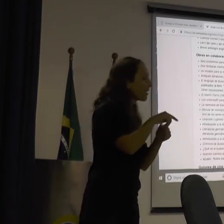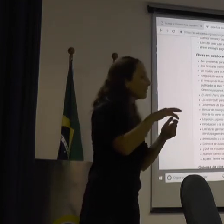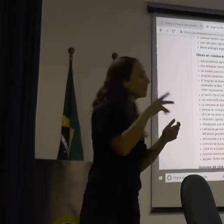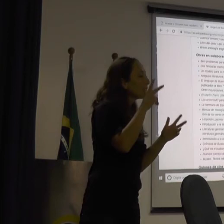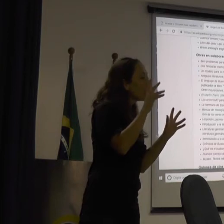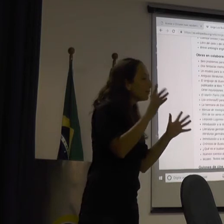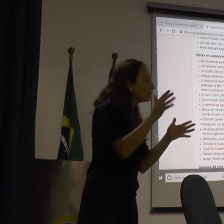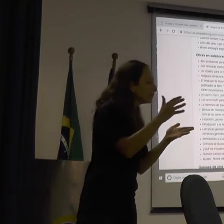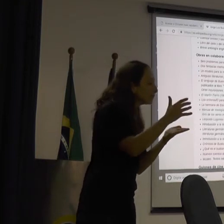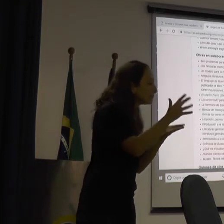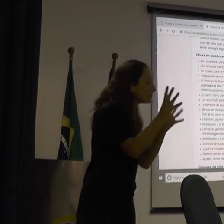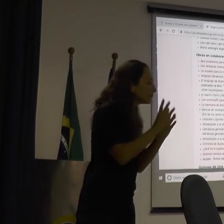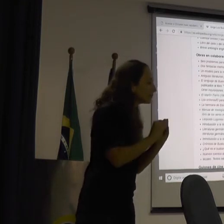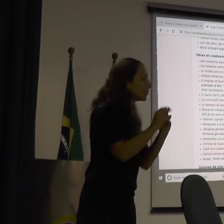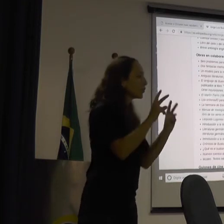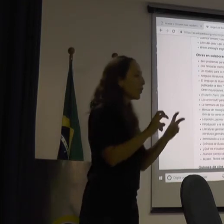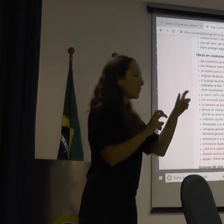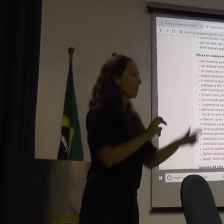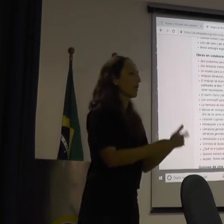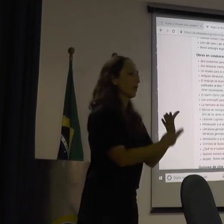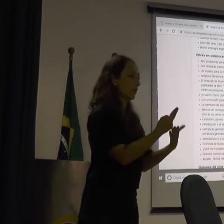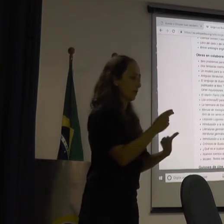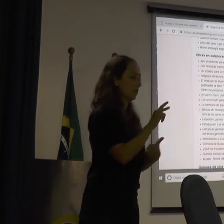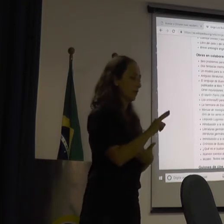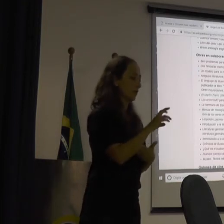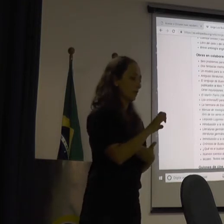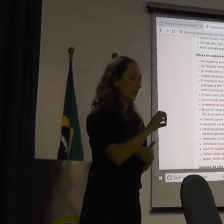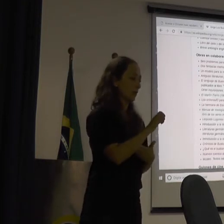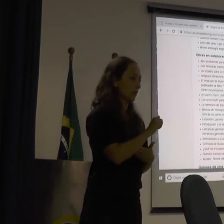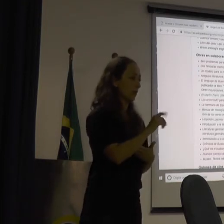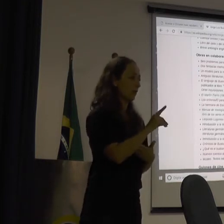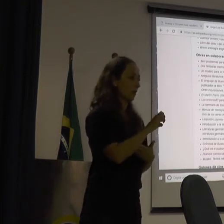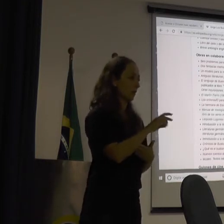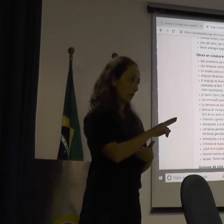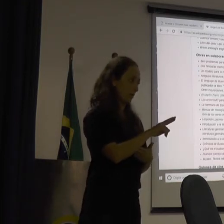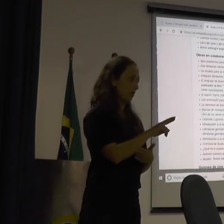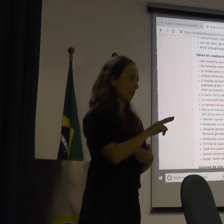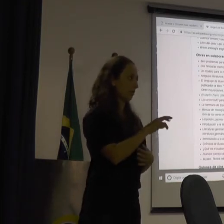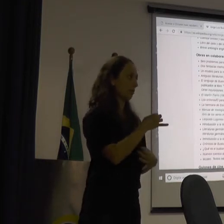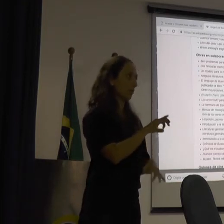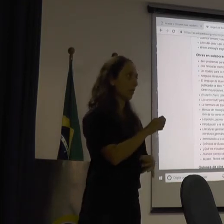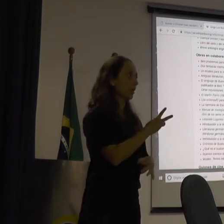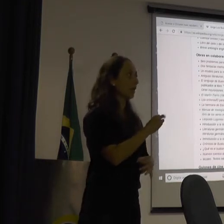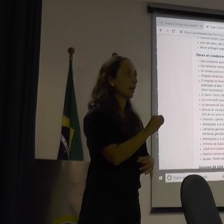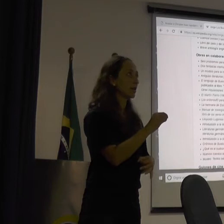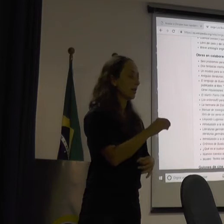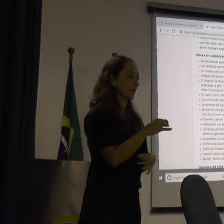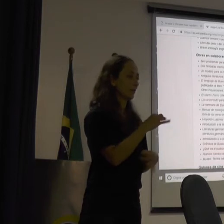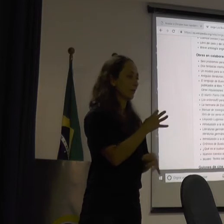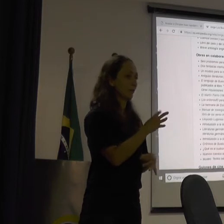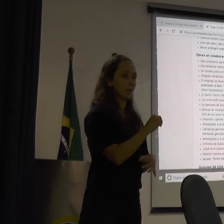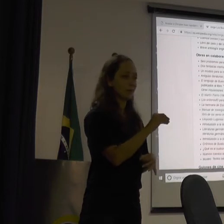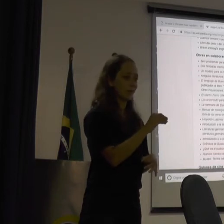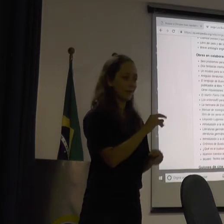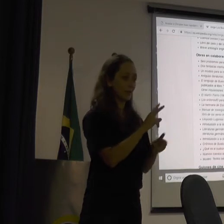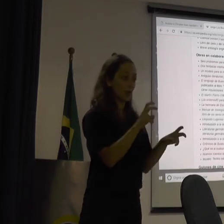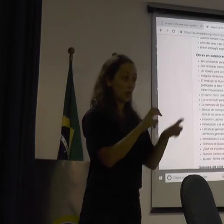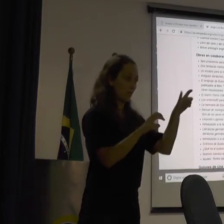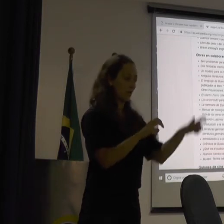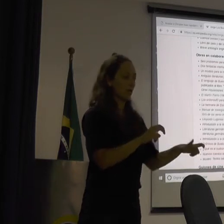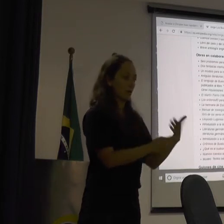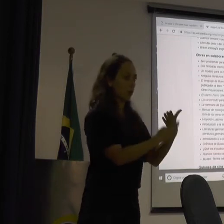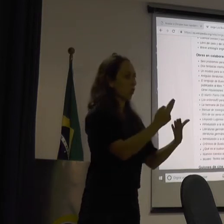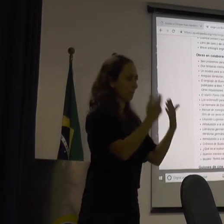até a final. Então eles têm, por exemplo, um reader, 300, 400 páginas do Stevenson, das páginas que eles gostavam